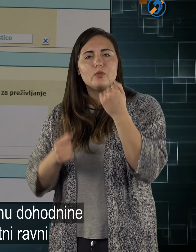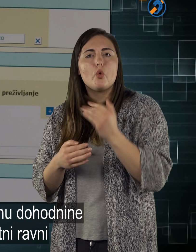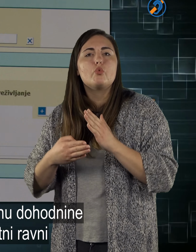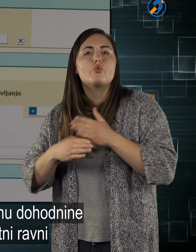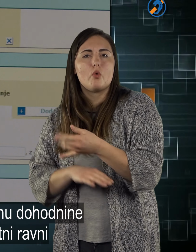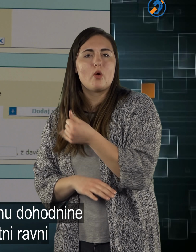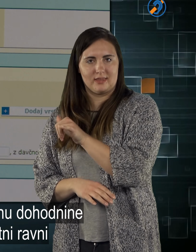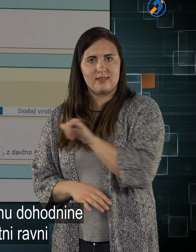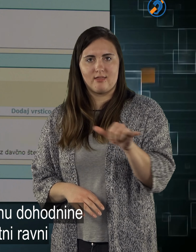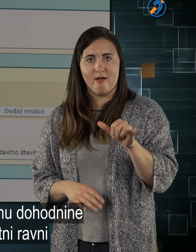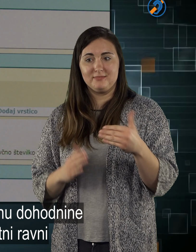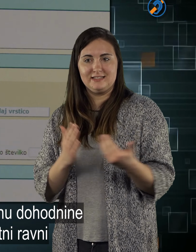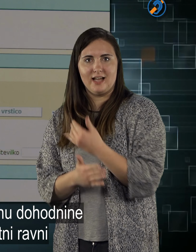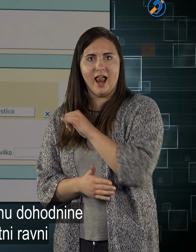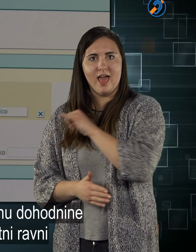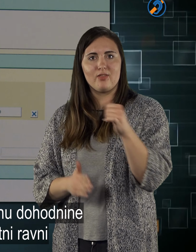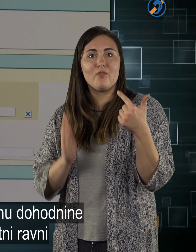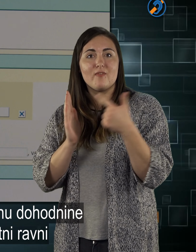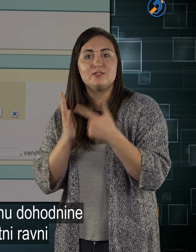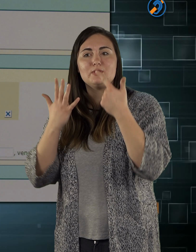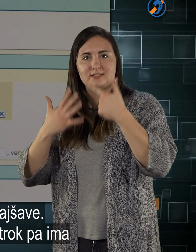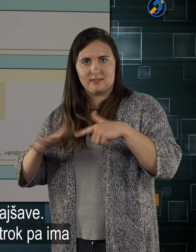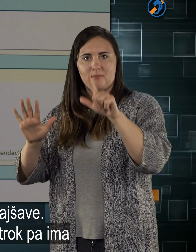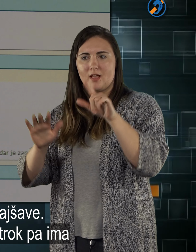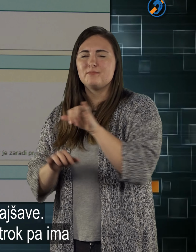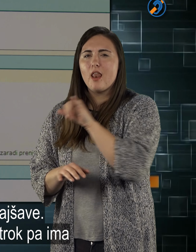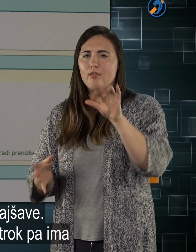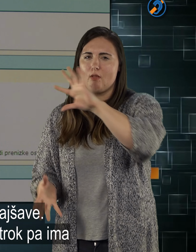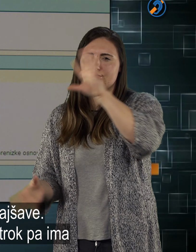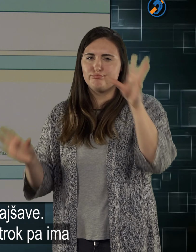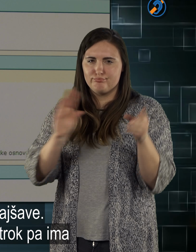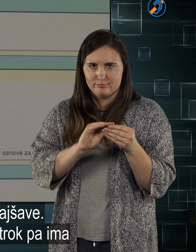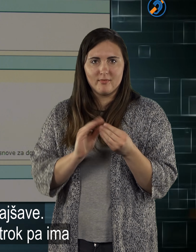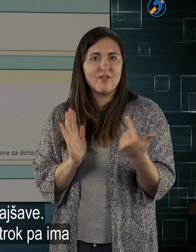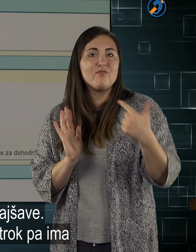leto 2017 na letni ravni